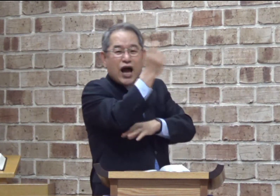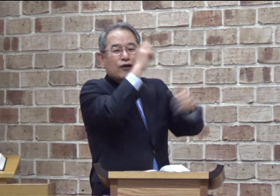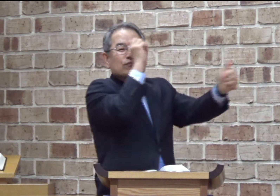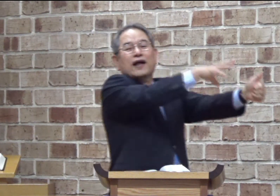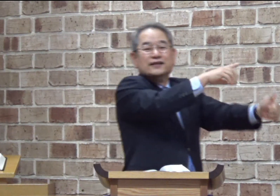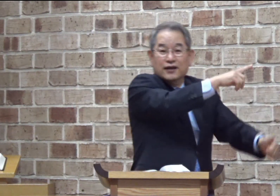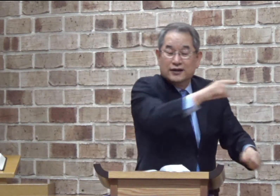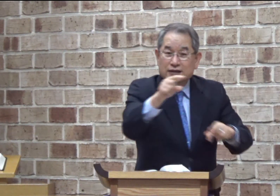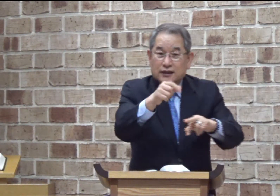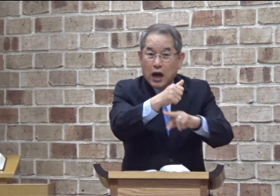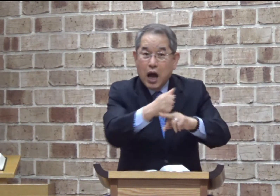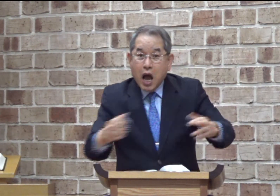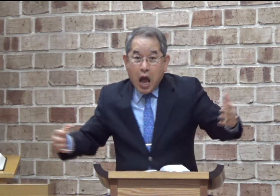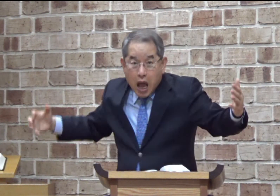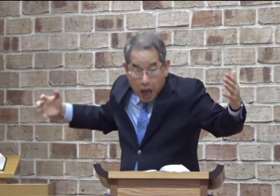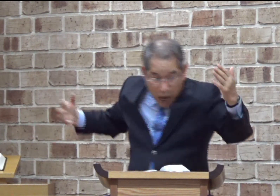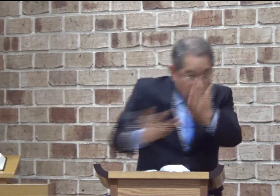이렇게 반응했습니다.